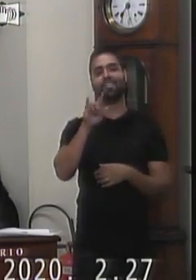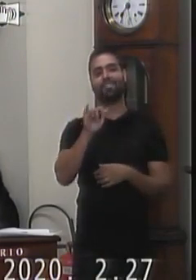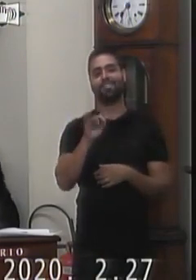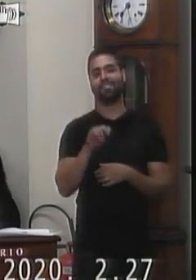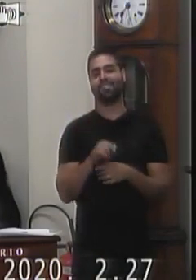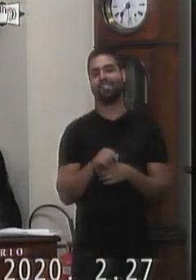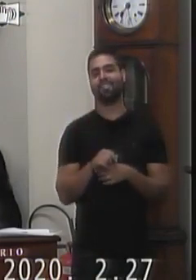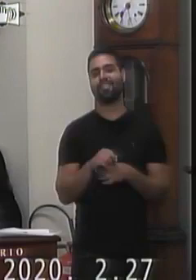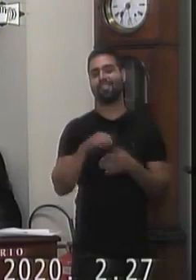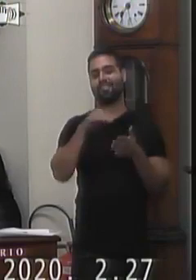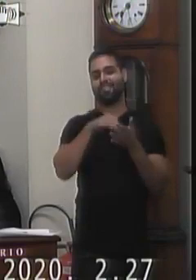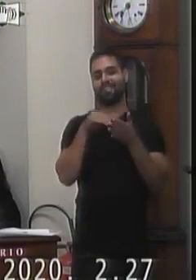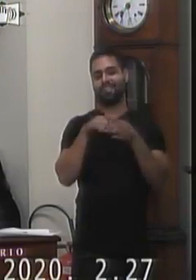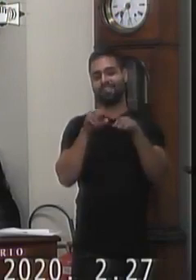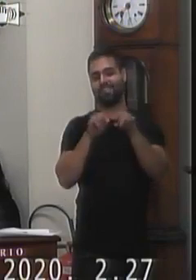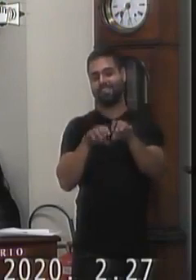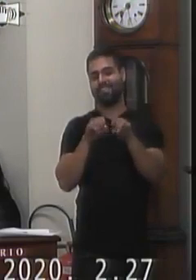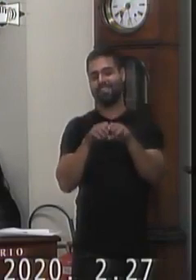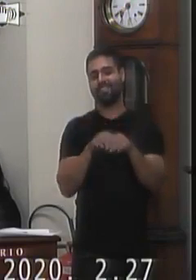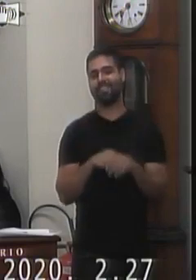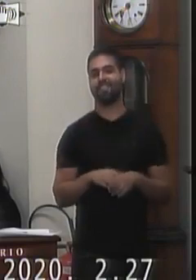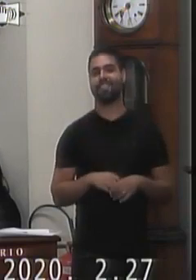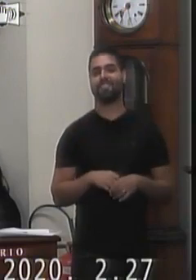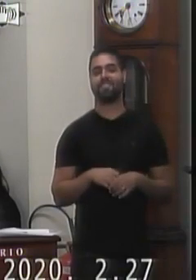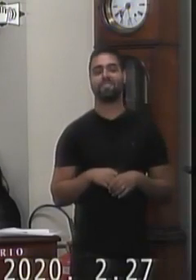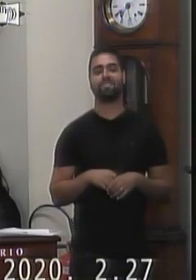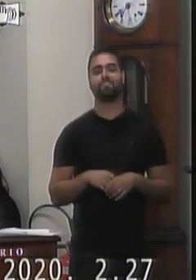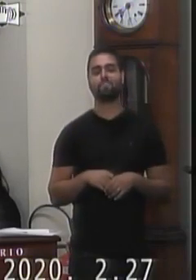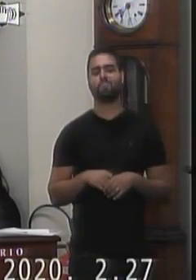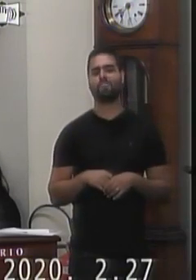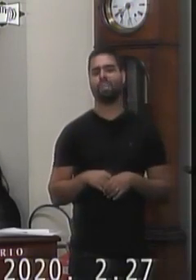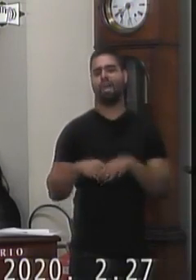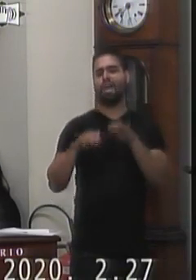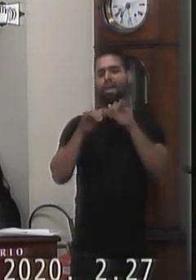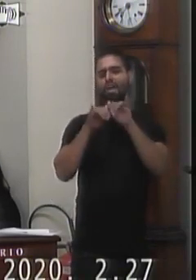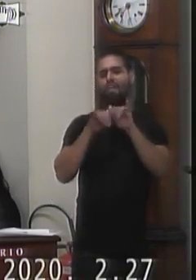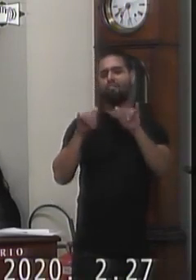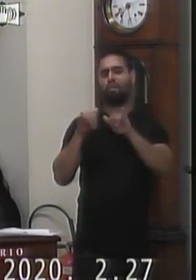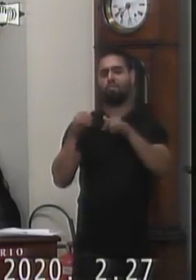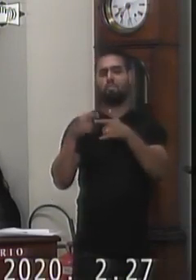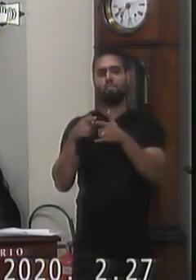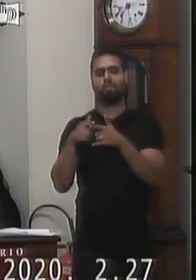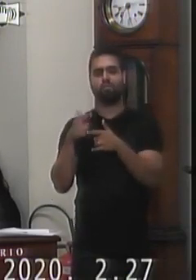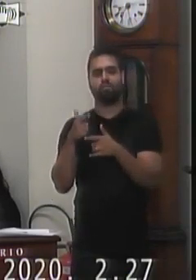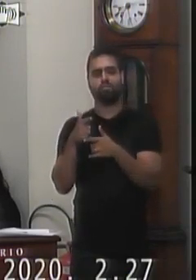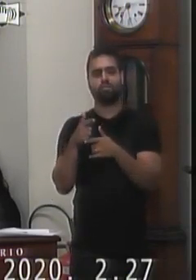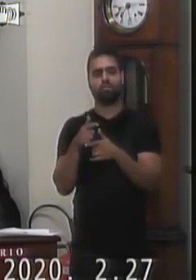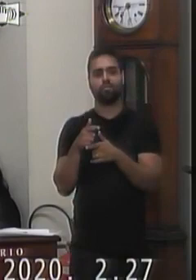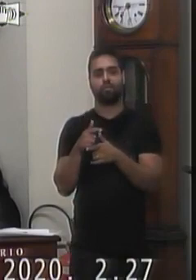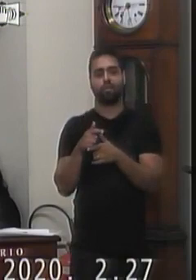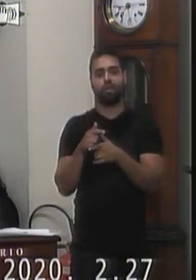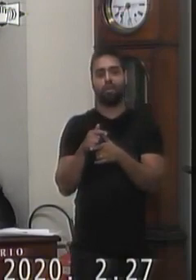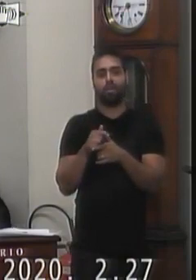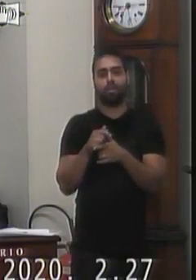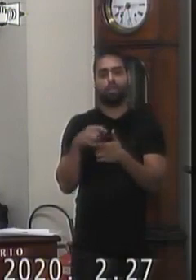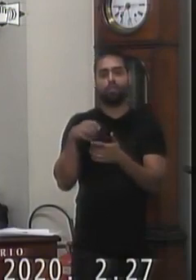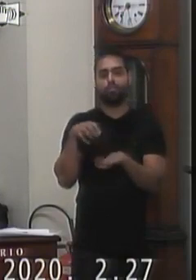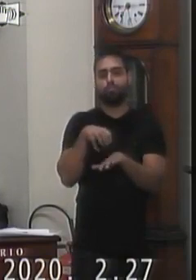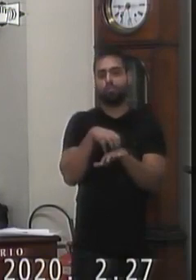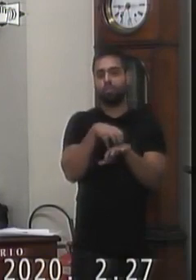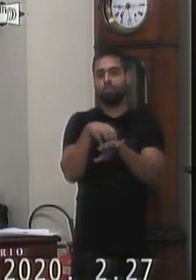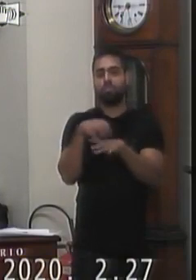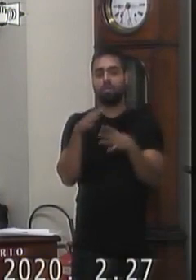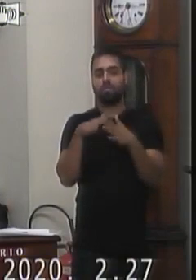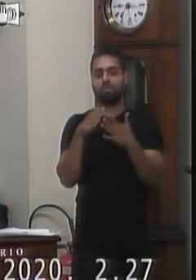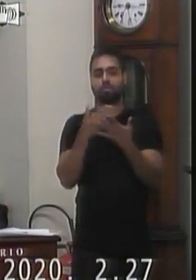a secretária de Educação, que informe os motivos da não efetivação do serviço de transporte escolar ou ainda